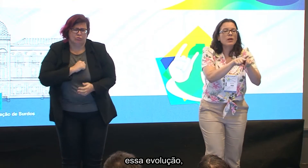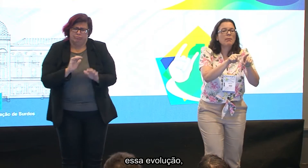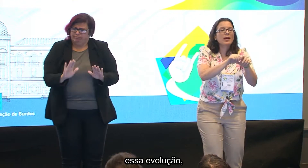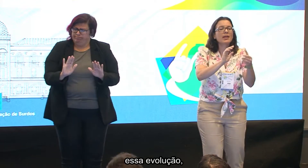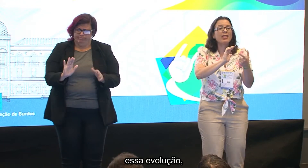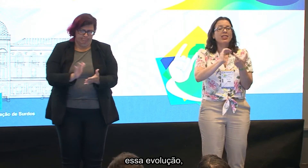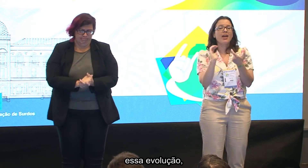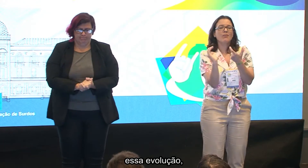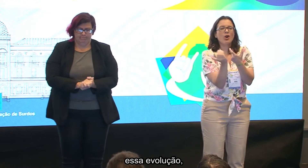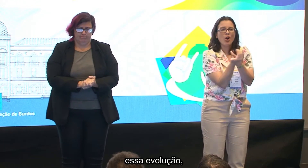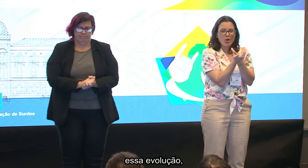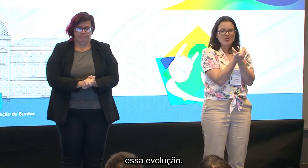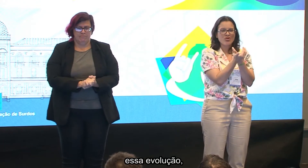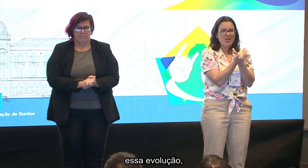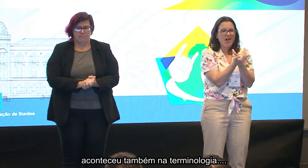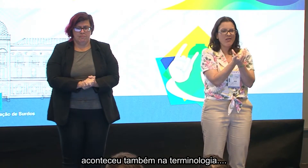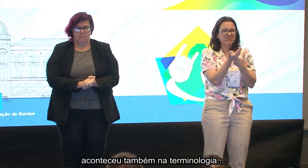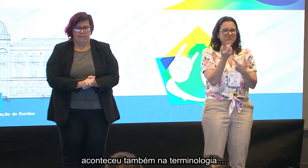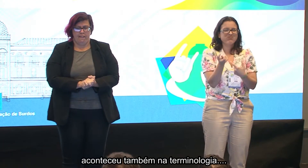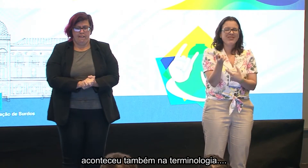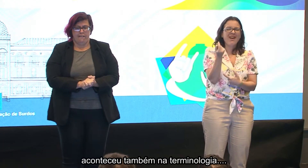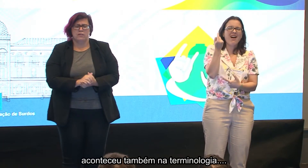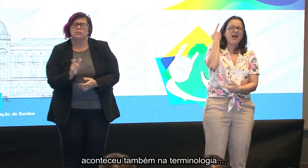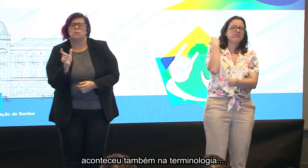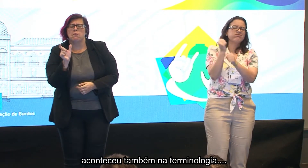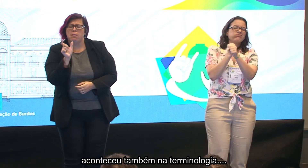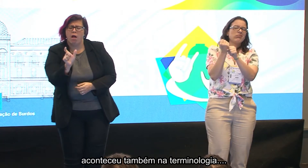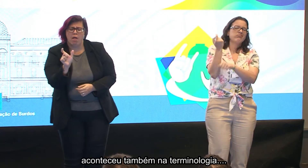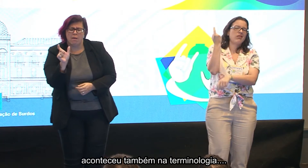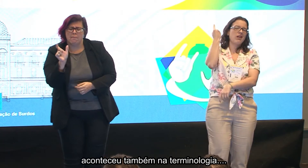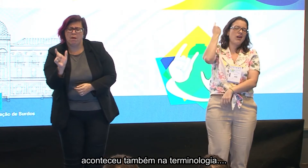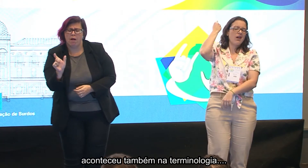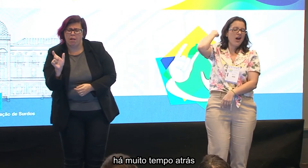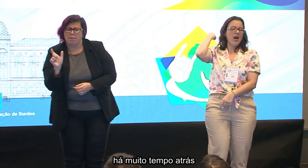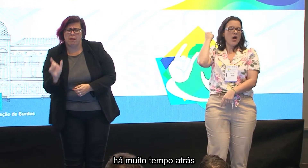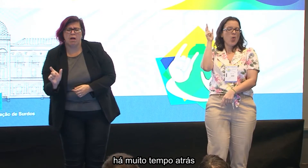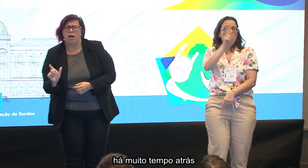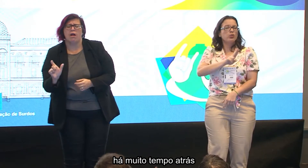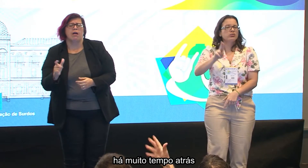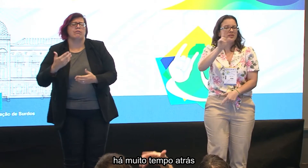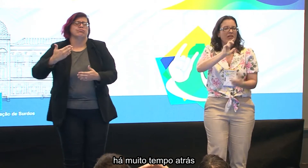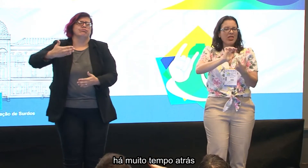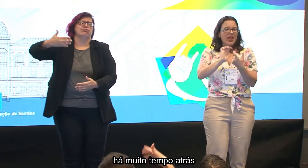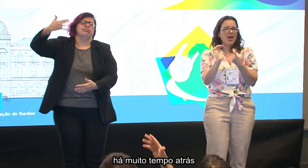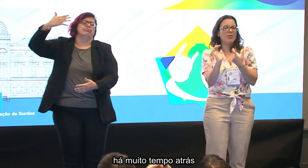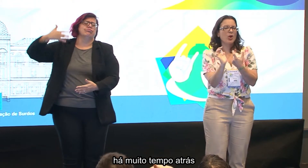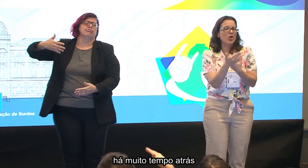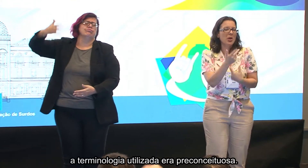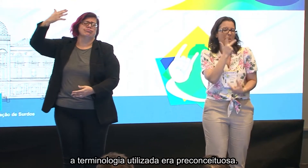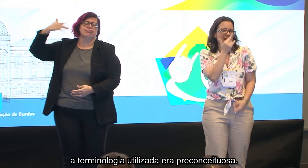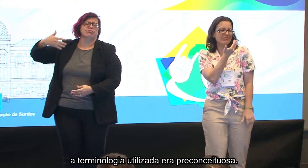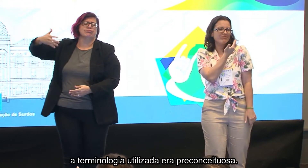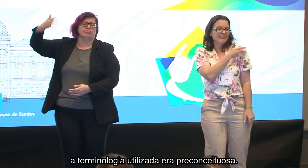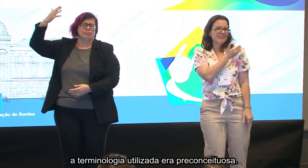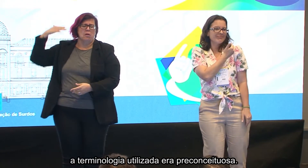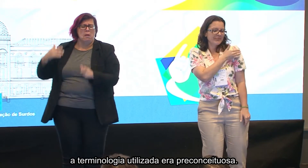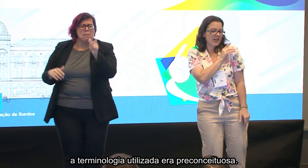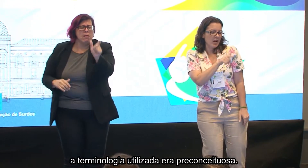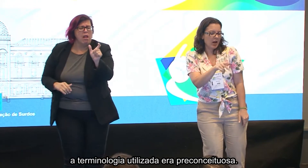Então, essa evolução aconteceu também na terminologia, porque anos atrás, há muito tempo atrás, a terminologia utilizada ela